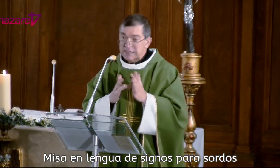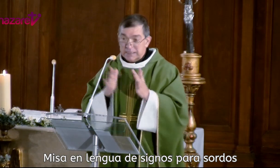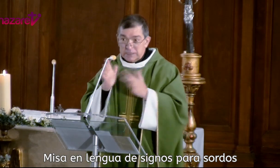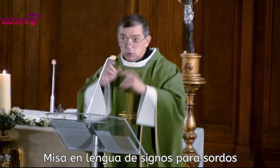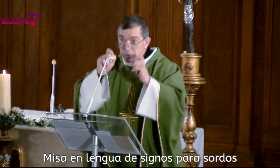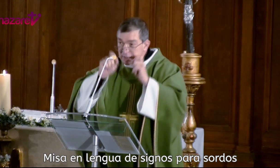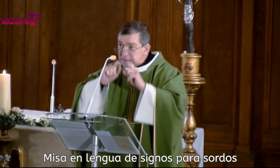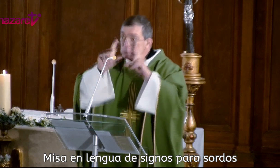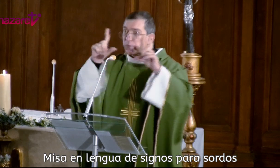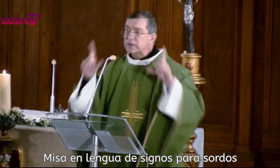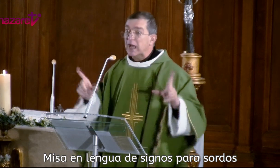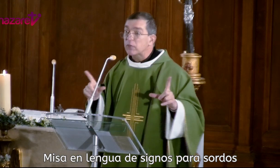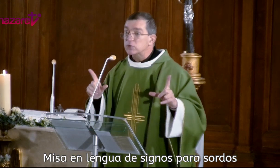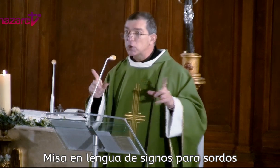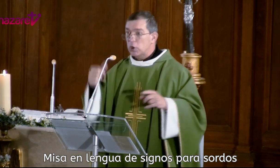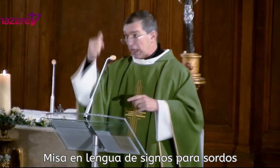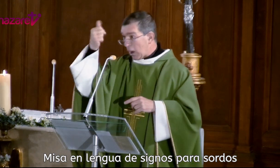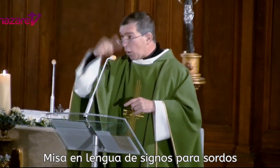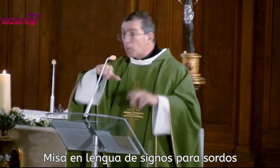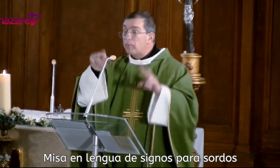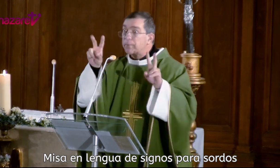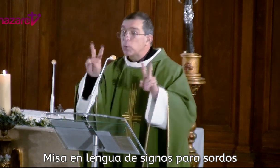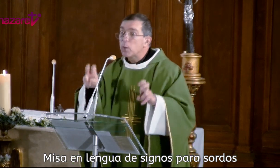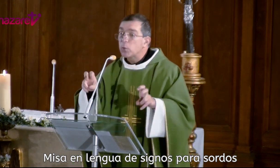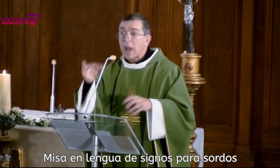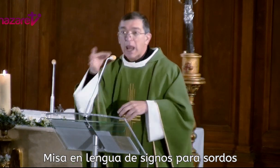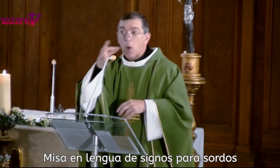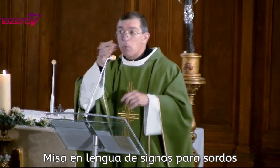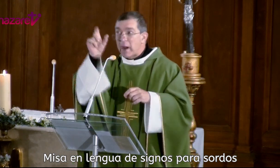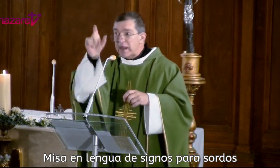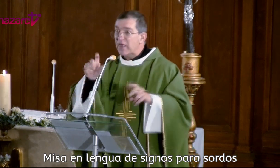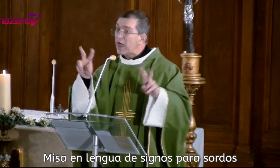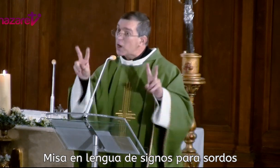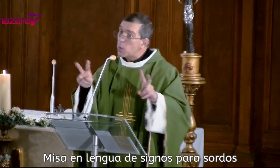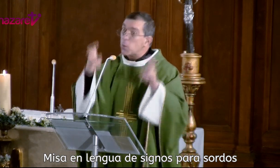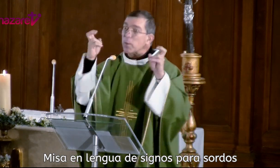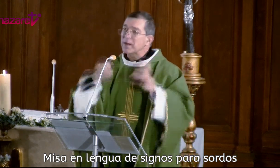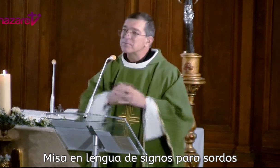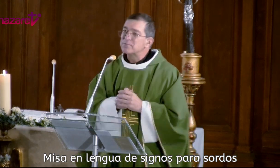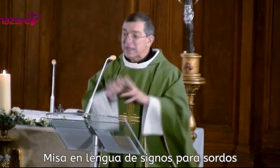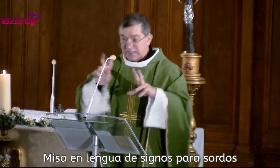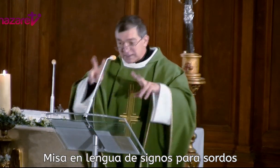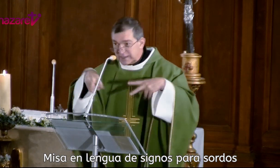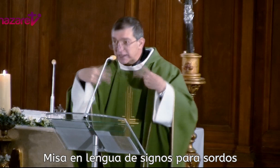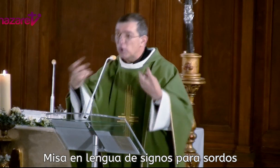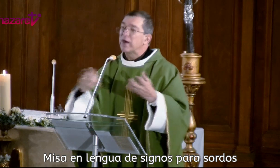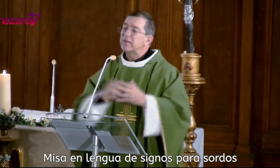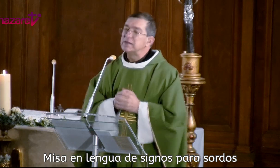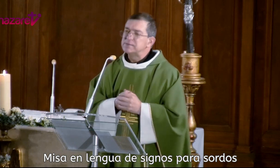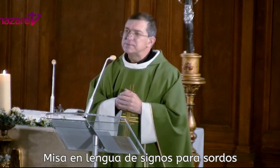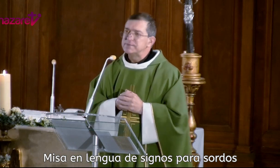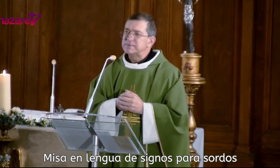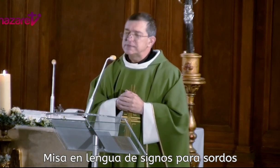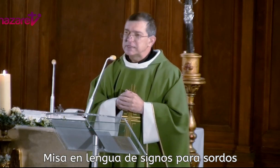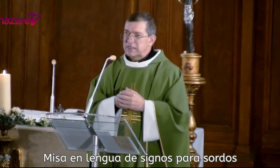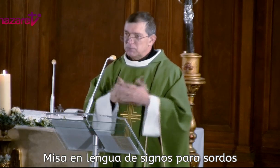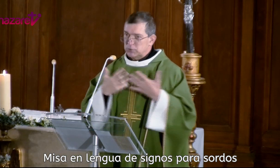Cristo resucitado, el hombre nuevo, la humanidad nueva, renovada. Por tanto,